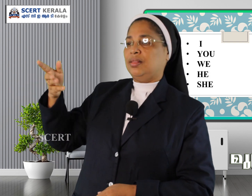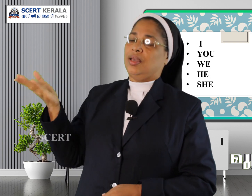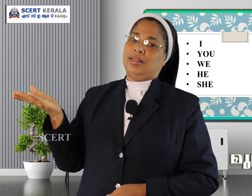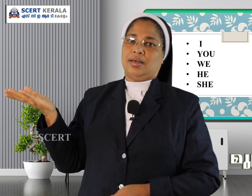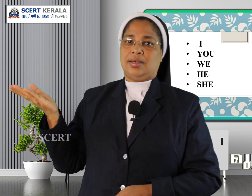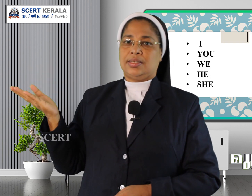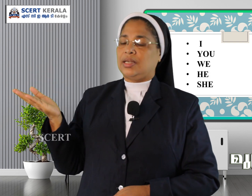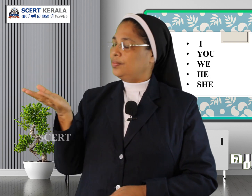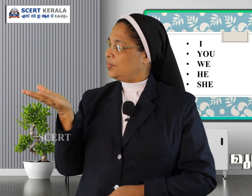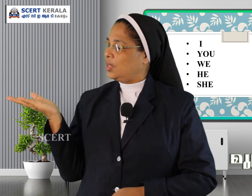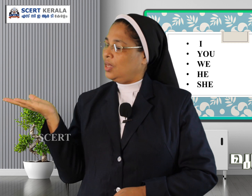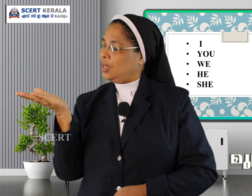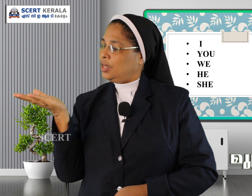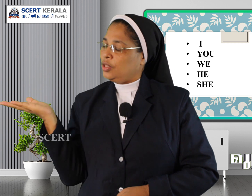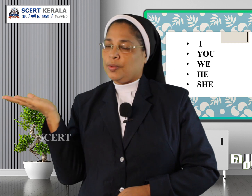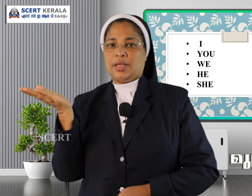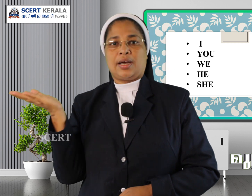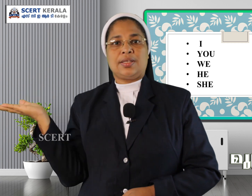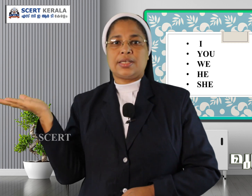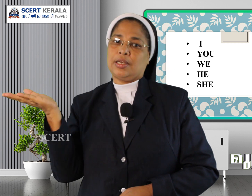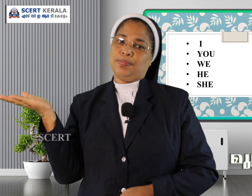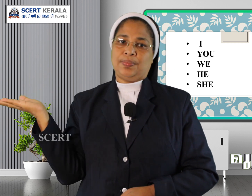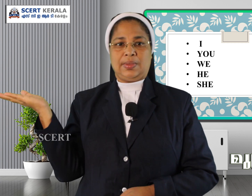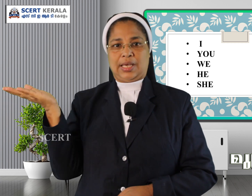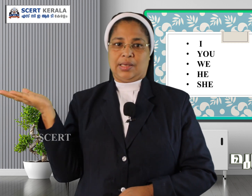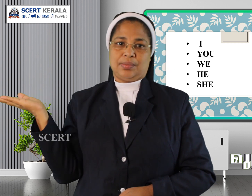ദേ എന്ന് കാണിച്ചാലും ഇതുപോലെ കാണിച്ചാലും ദേ.